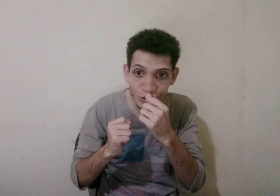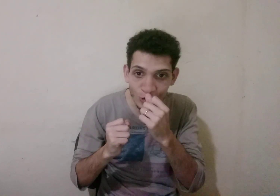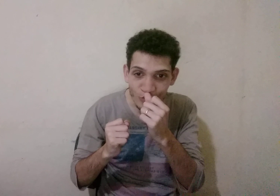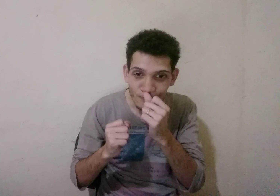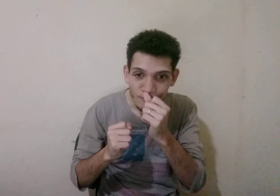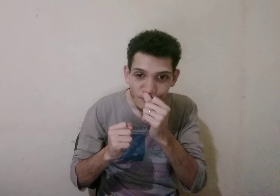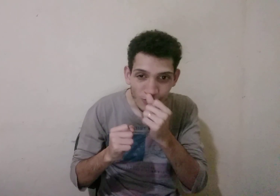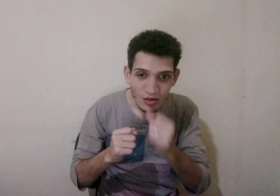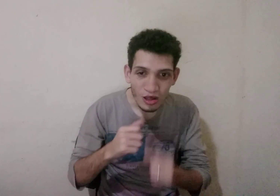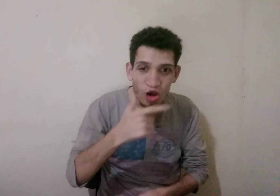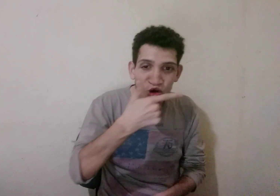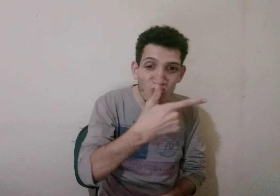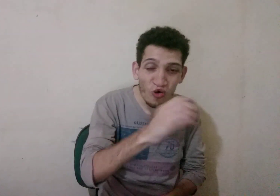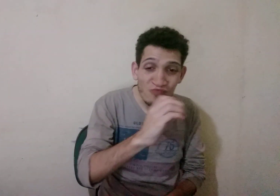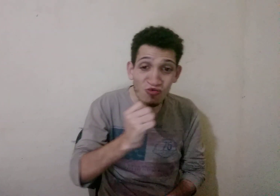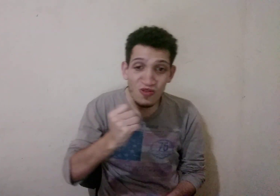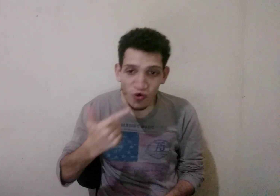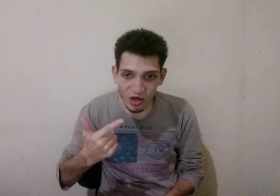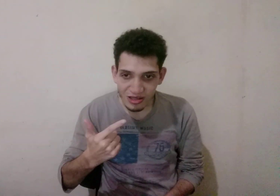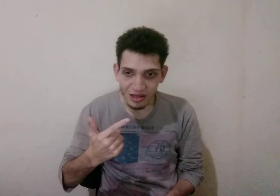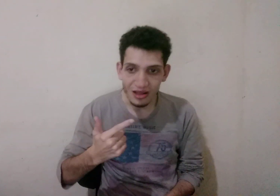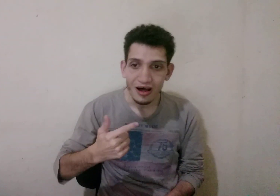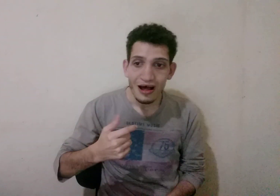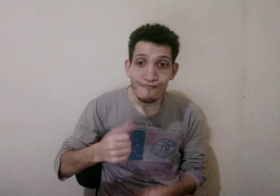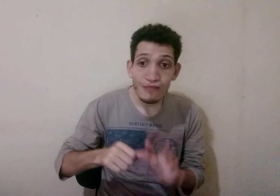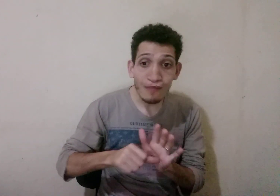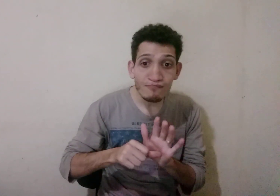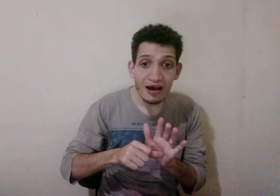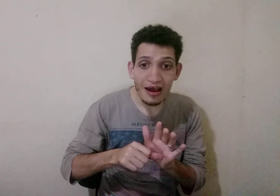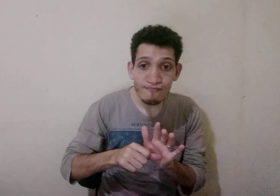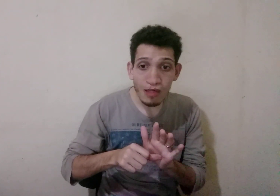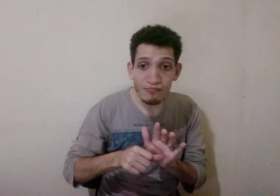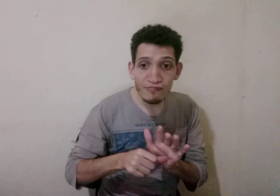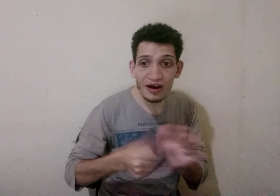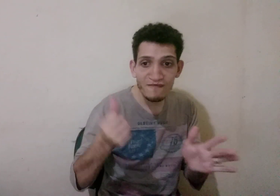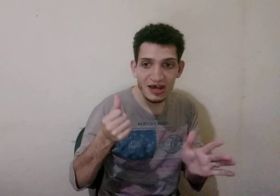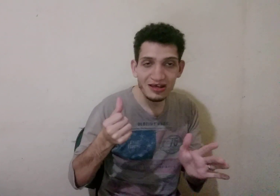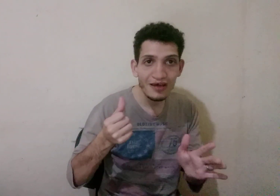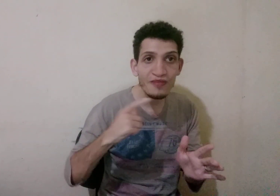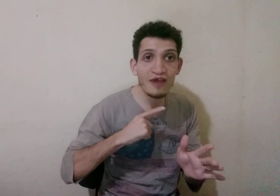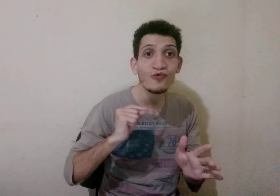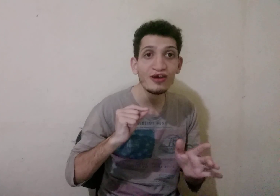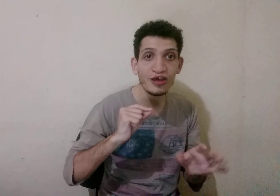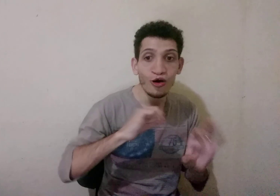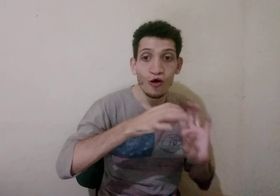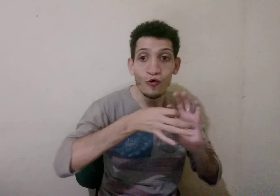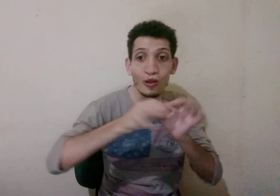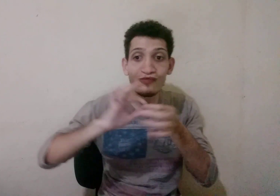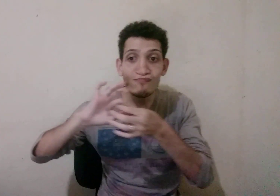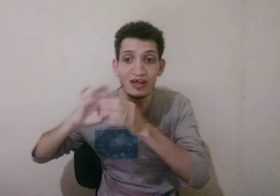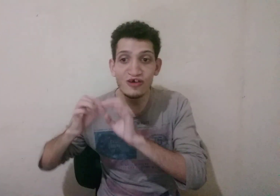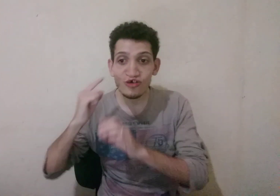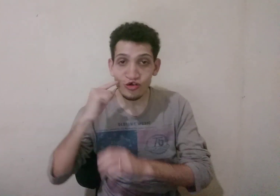2002, pela, é, pela primeira vez, teve o E, Olimpíada de